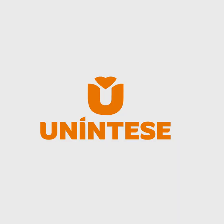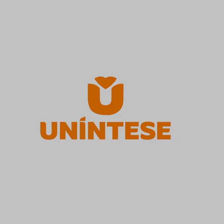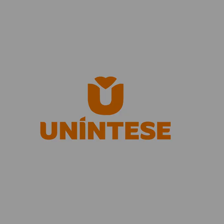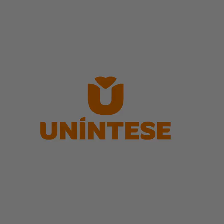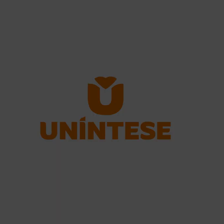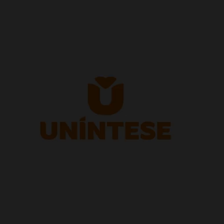. Obrigado.